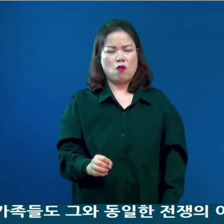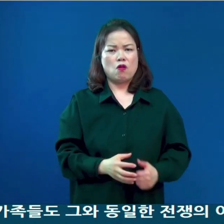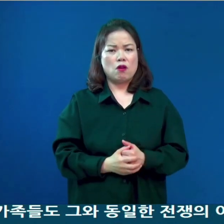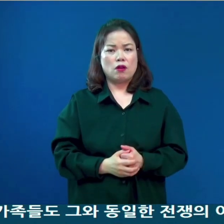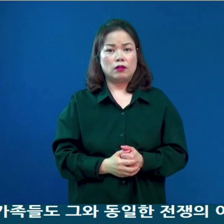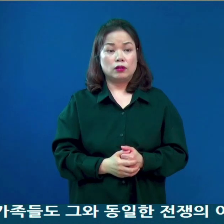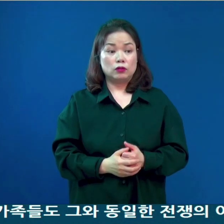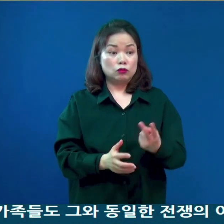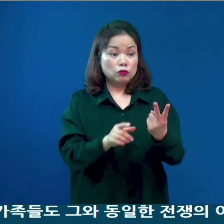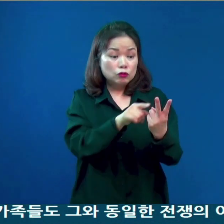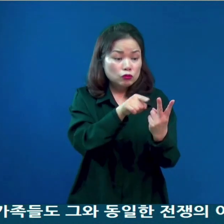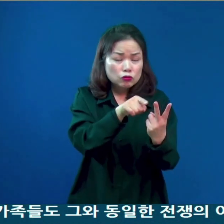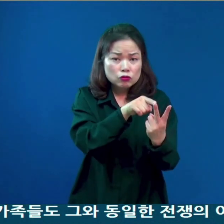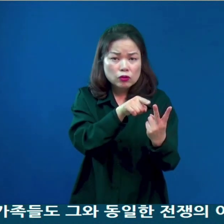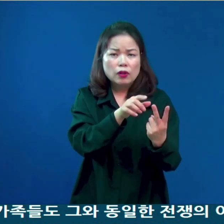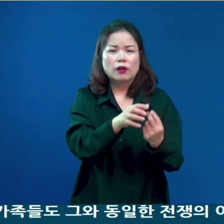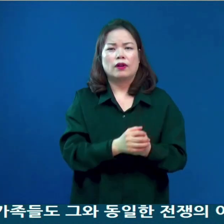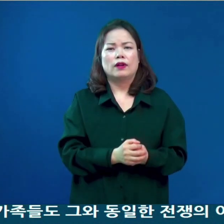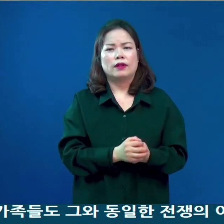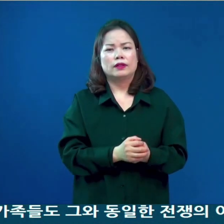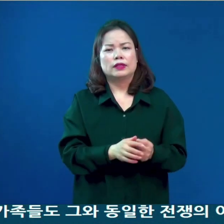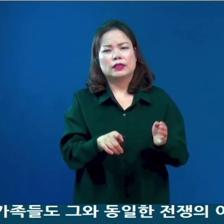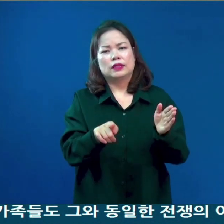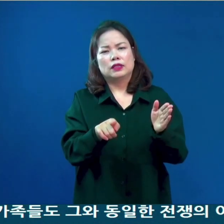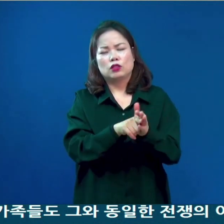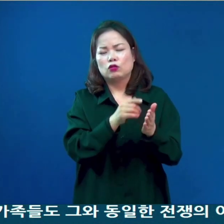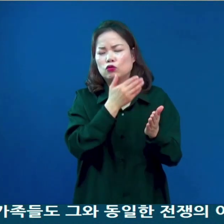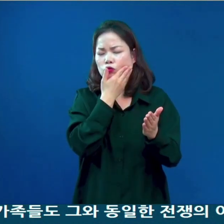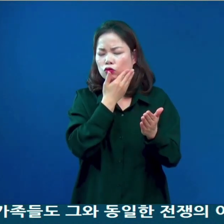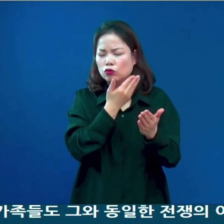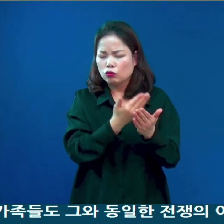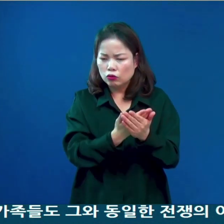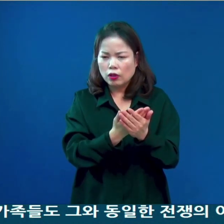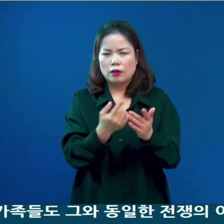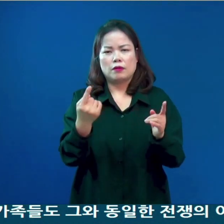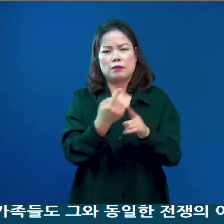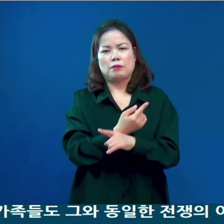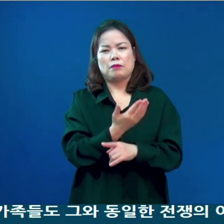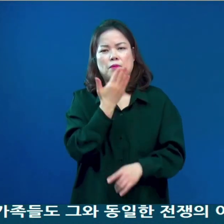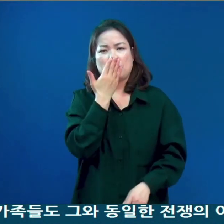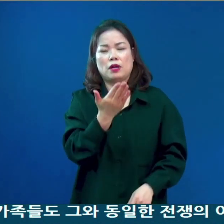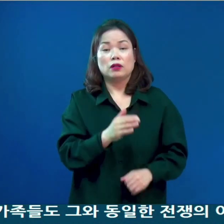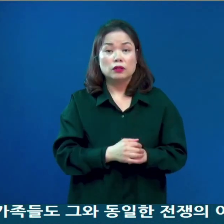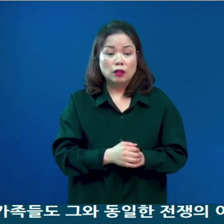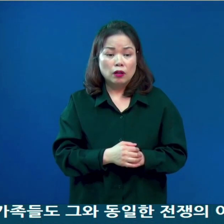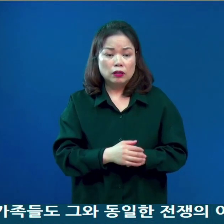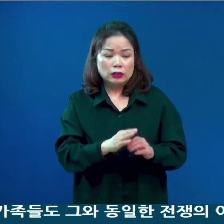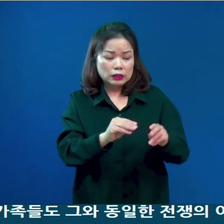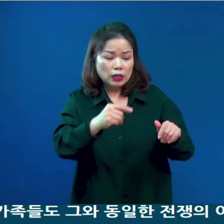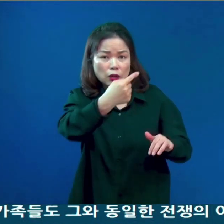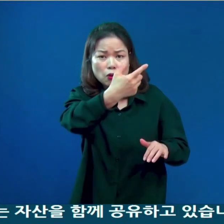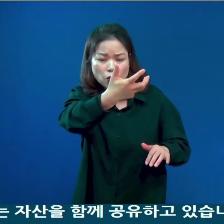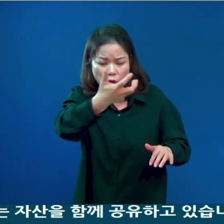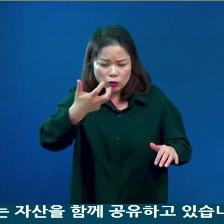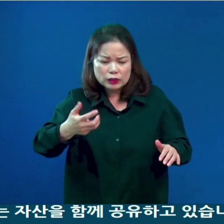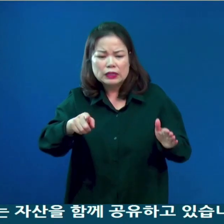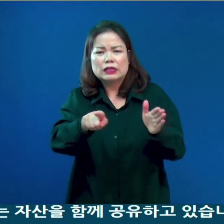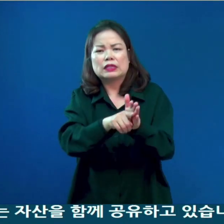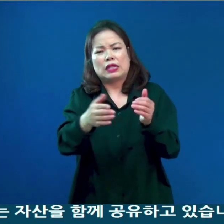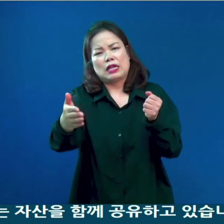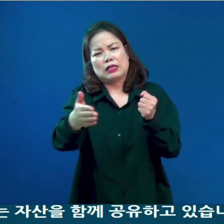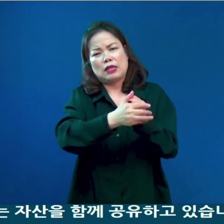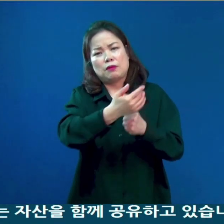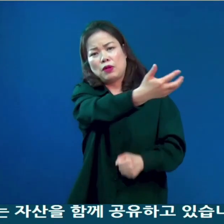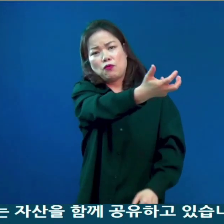그다음 두 분 다 신앙이 중요한 변수였습니다. 먼저 이 땅에 내려오신 분들은 신앙 때문에